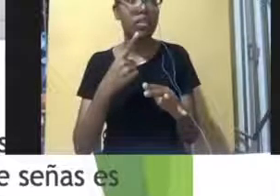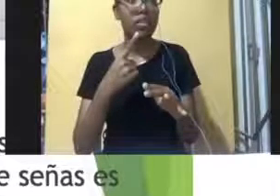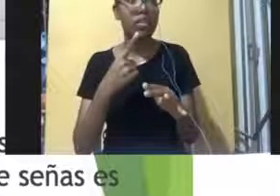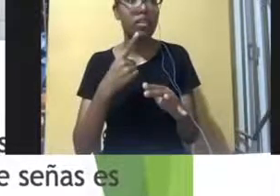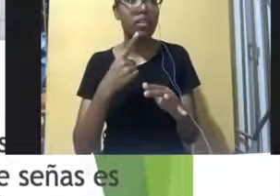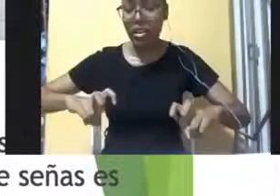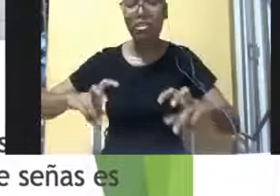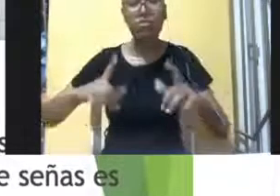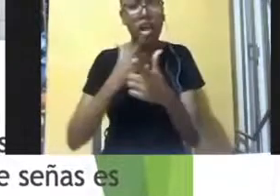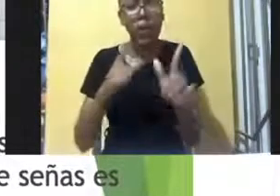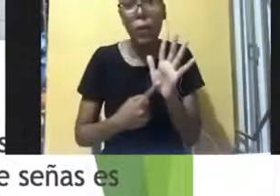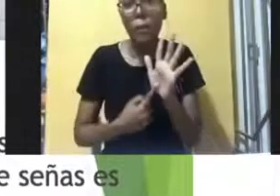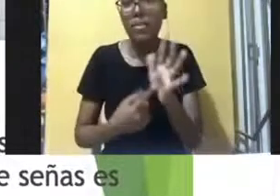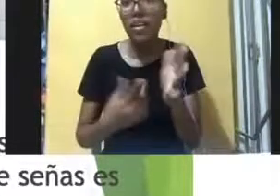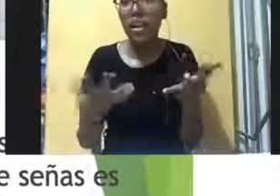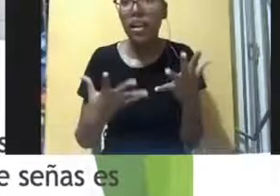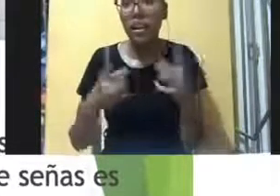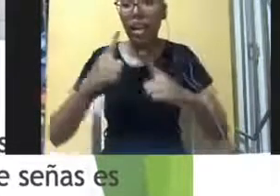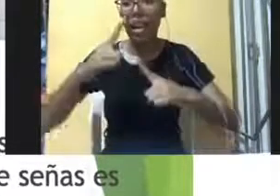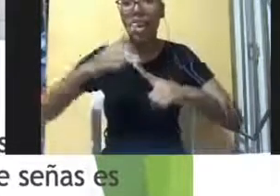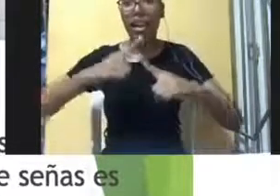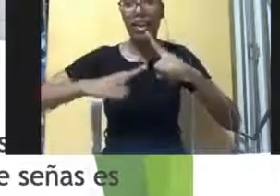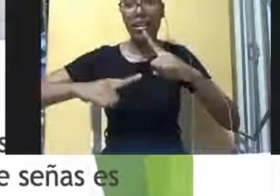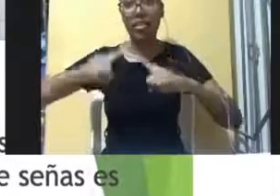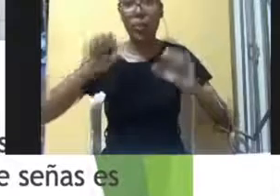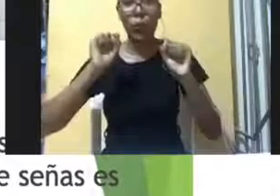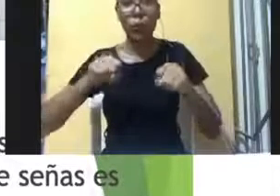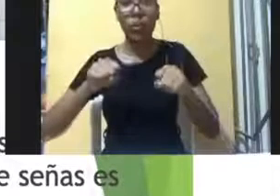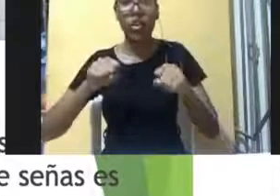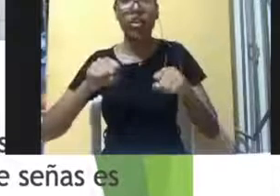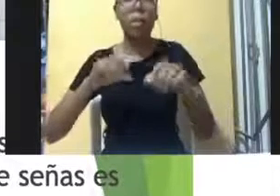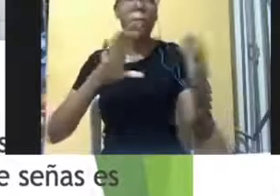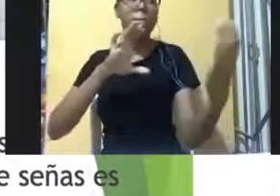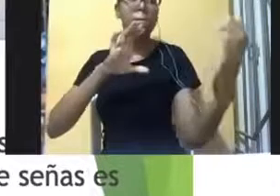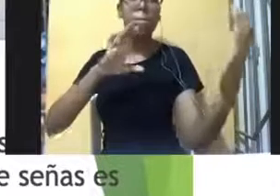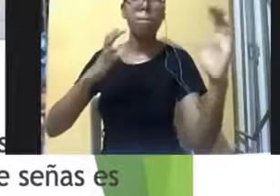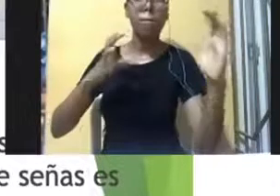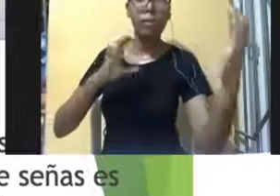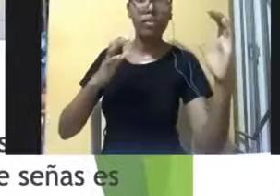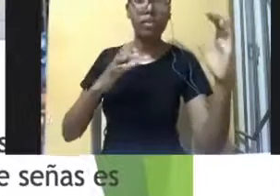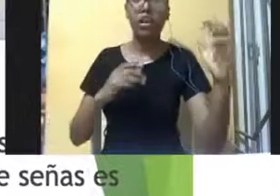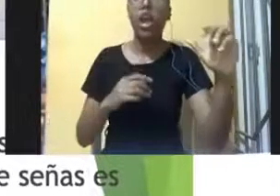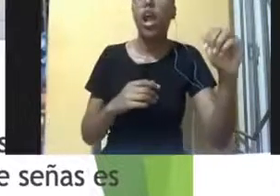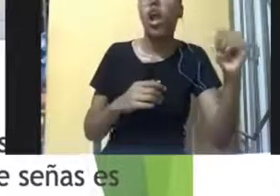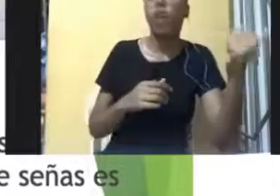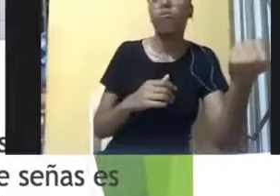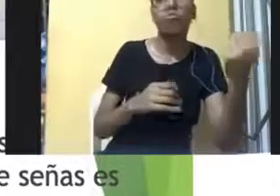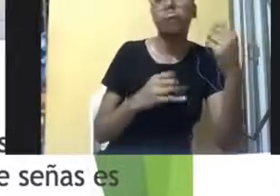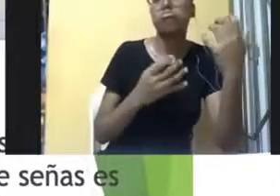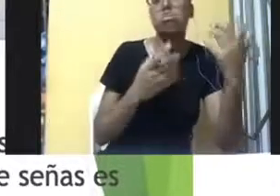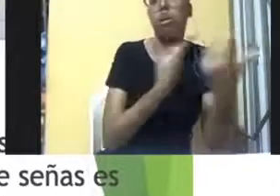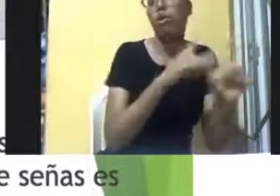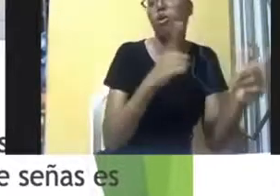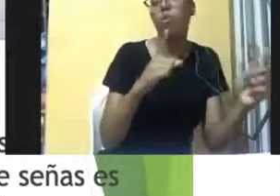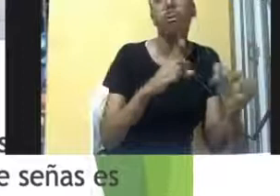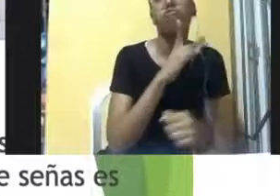de señas es comparable en complejidad y expresividad a la lengua hablada, cualquiera sea. Tiene su propia